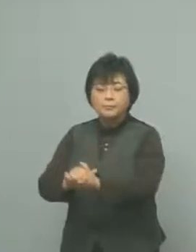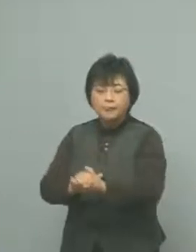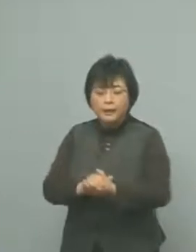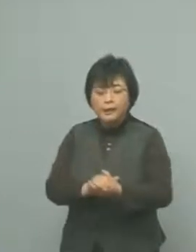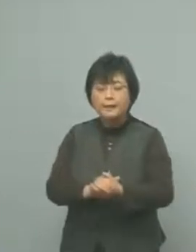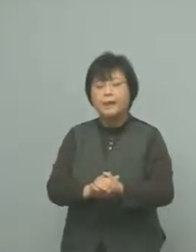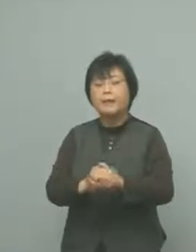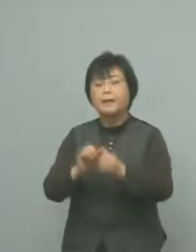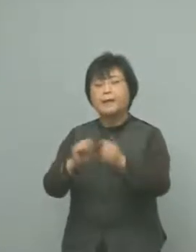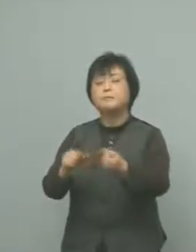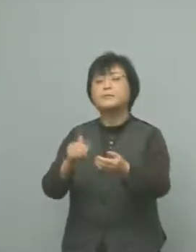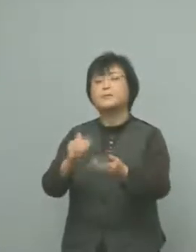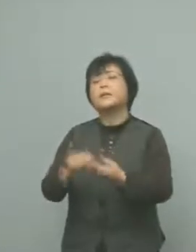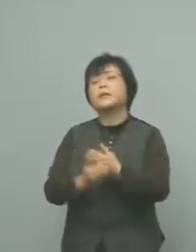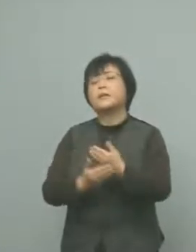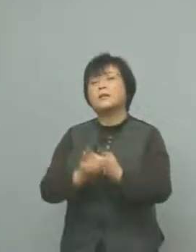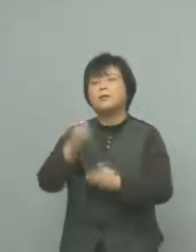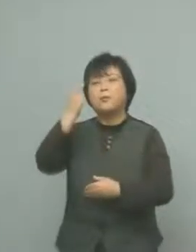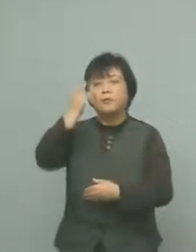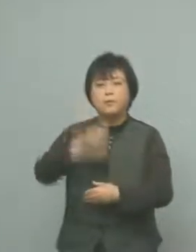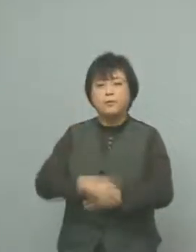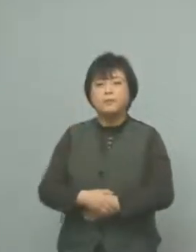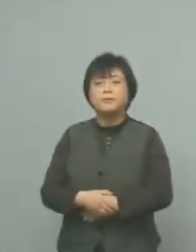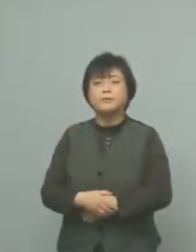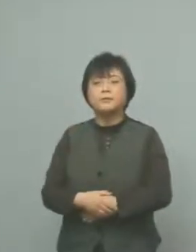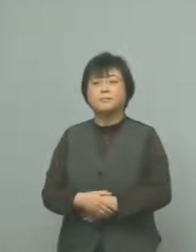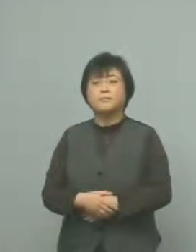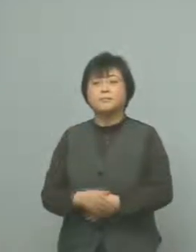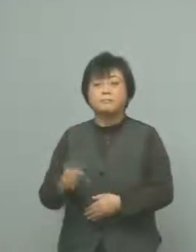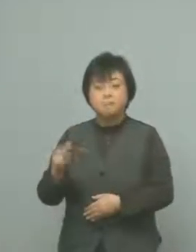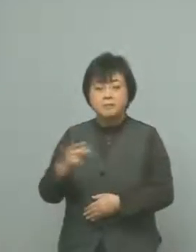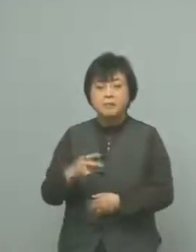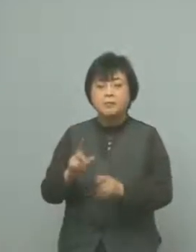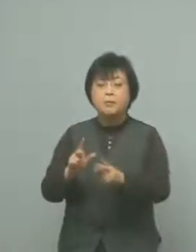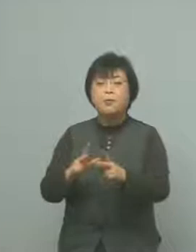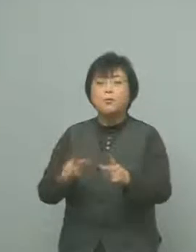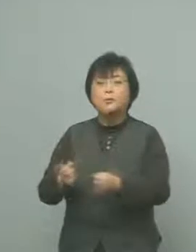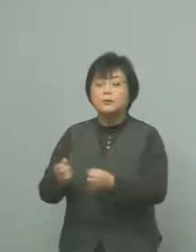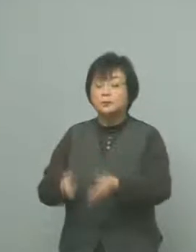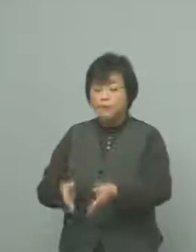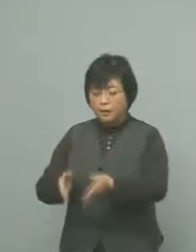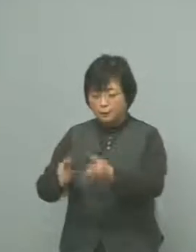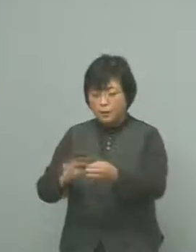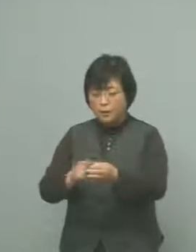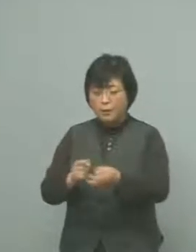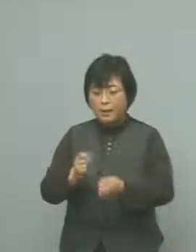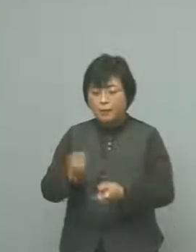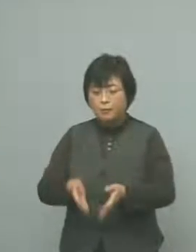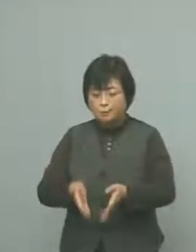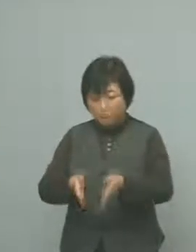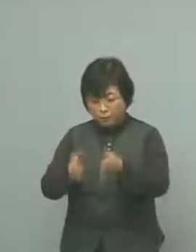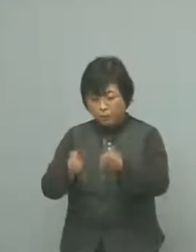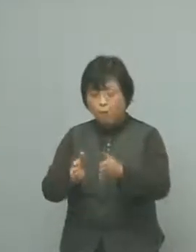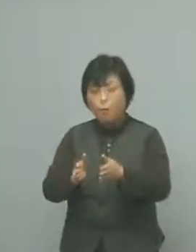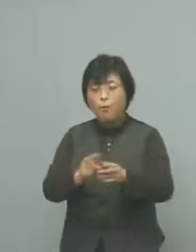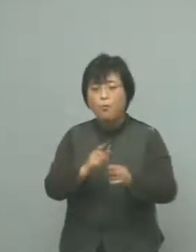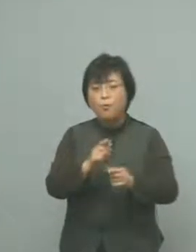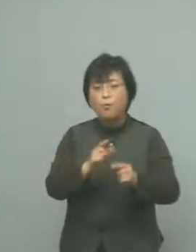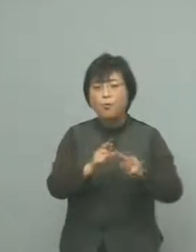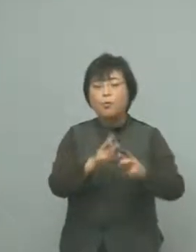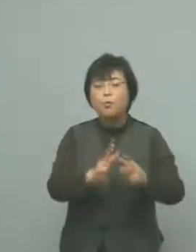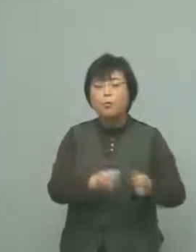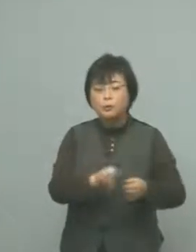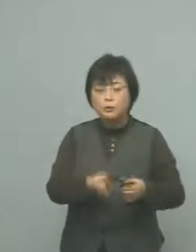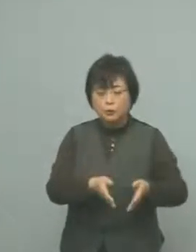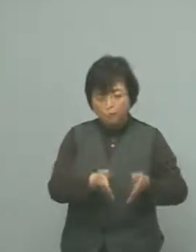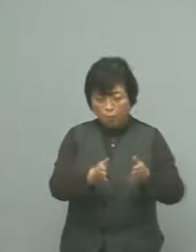取り組んでいくことが大切だと思います。また東北自動車道、山形自動車道、東北自動車